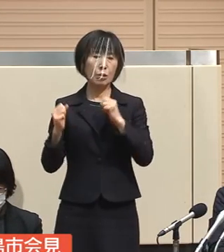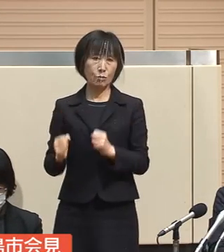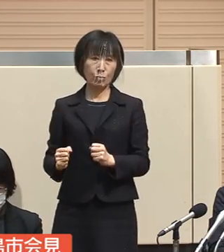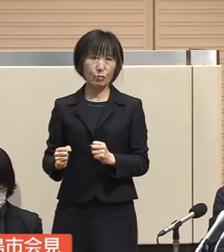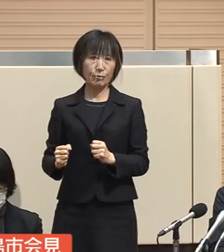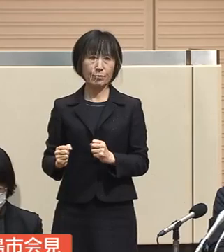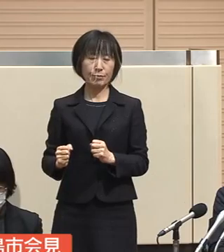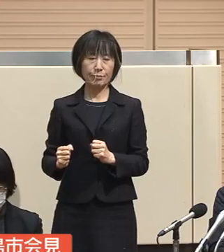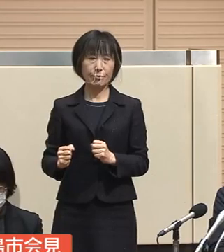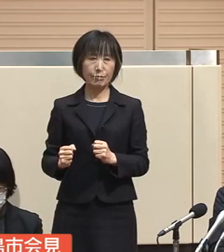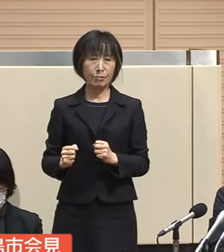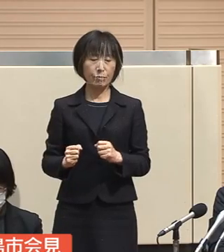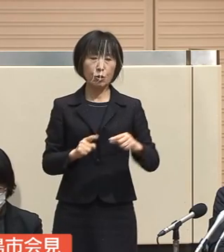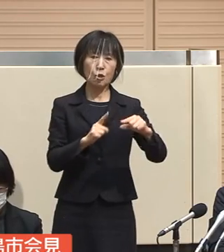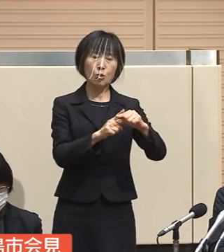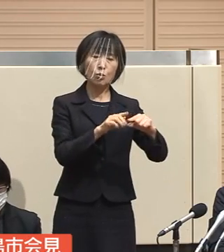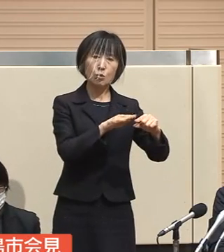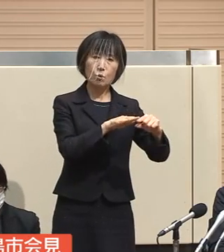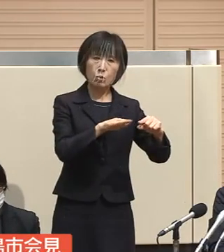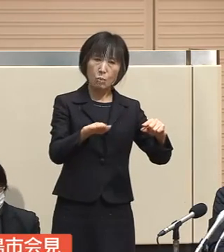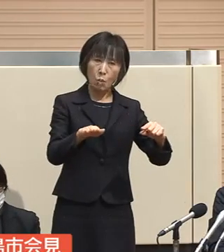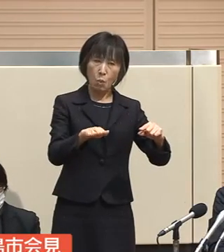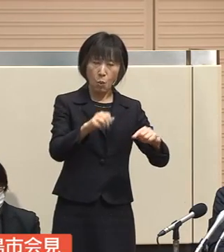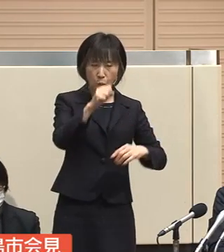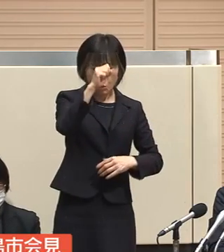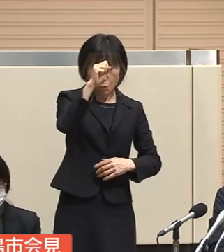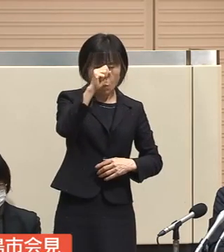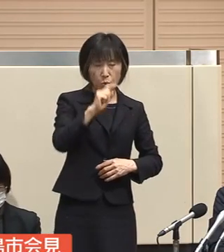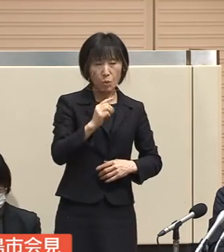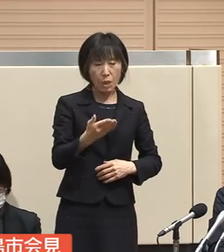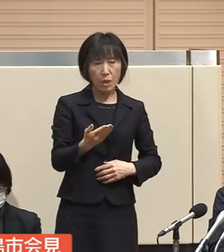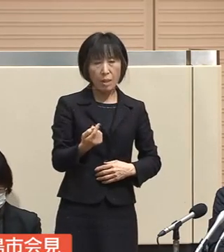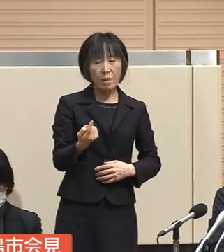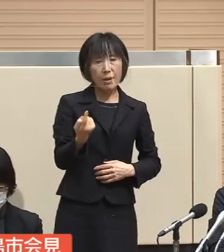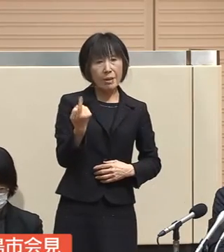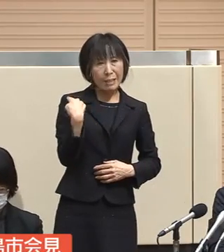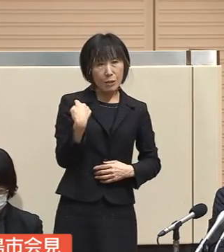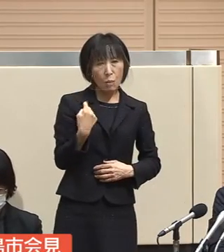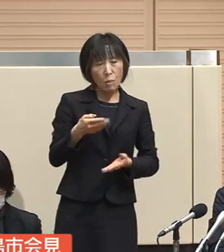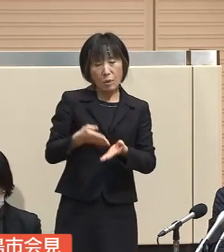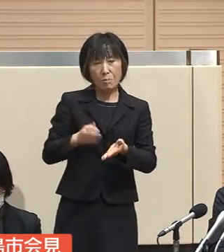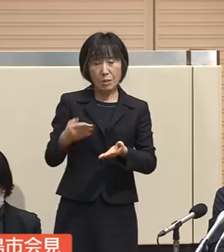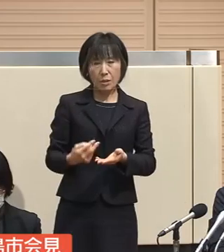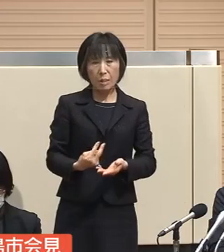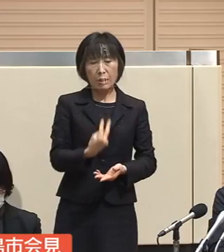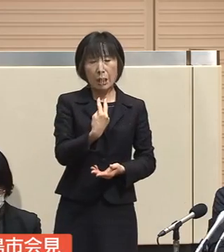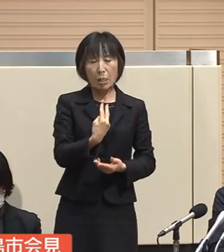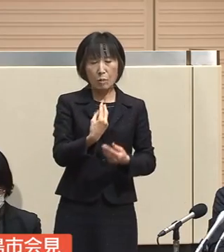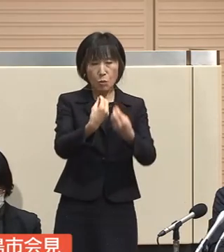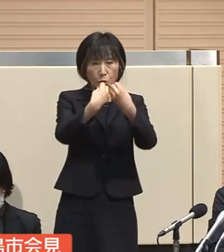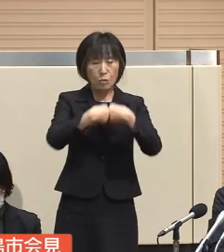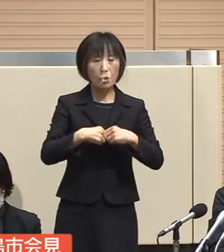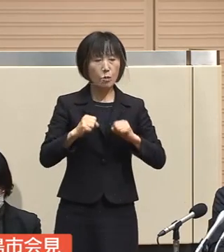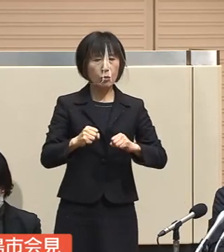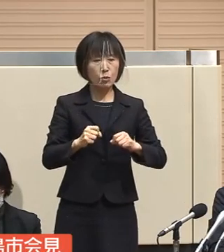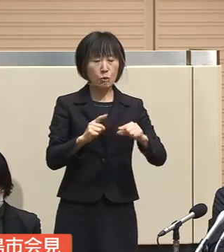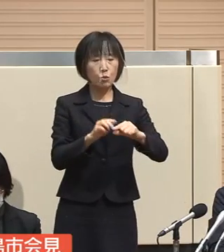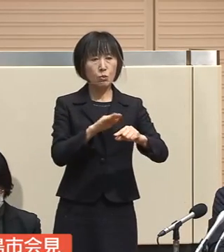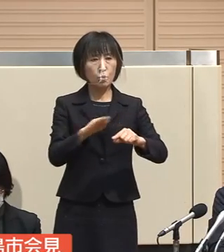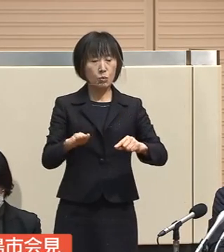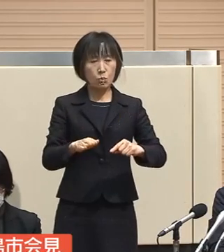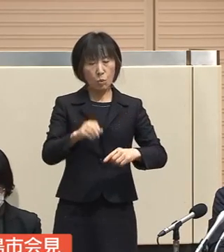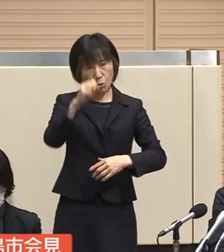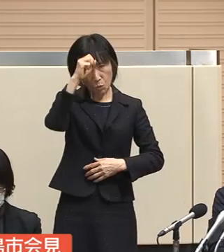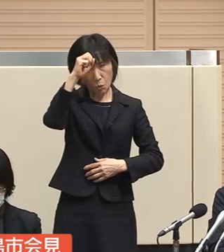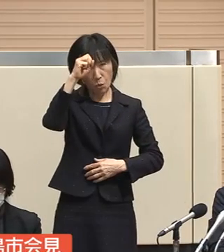して、中等症というのはですね、ちょっと昨日も申し上げたんですが、酸素吸入を行うがですね、中等症で、今そういった方はですね、